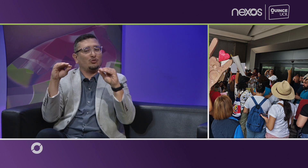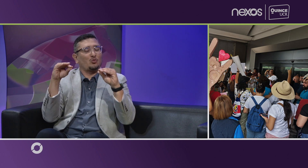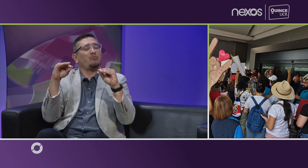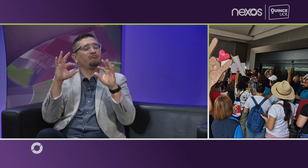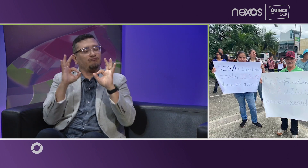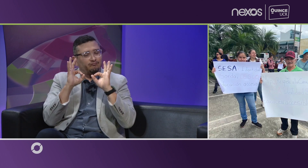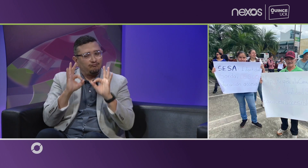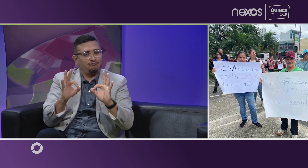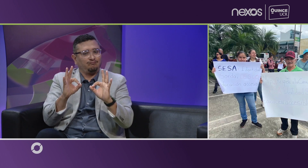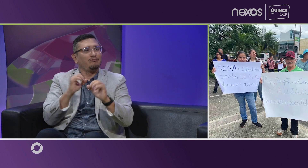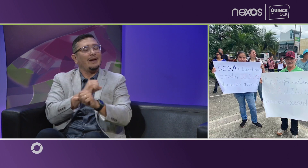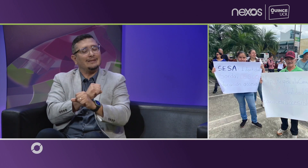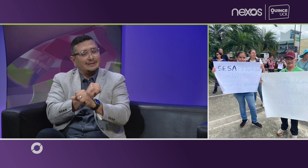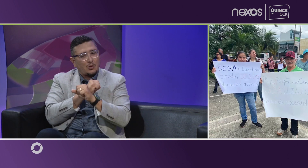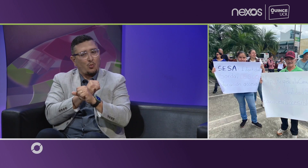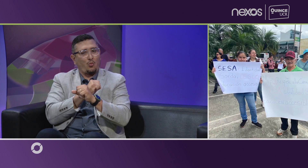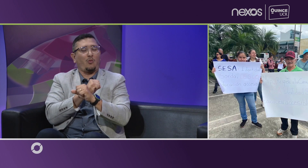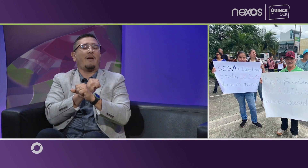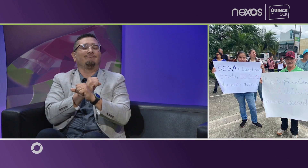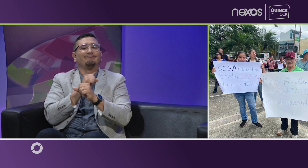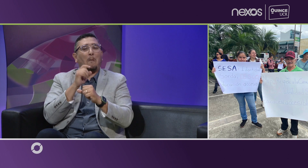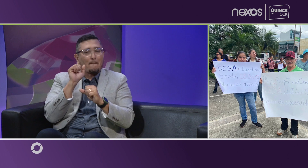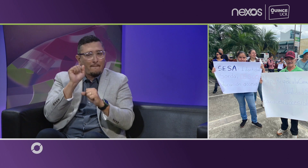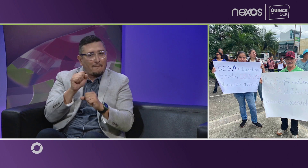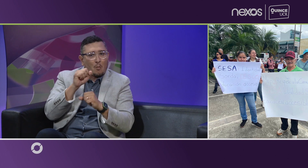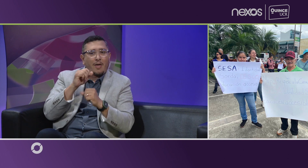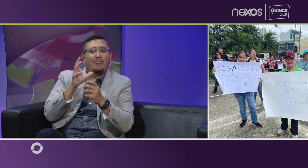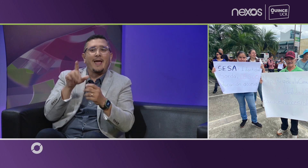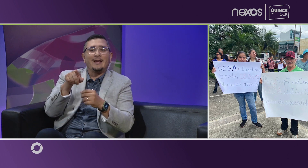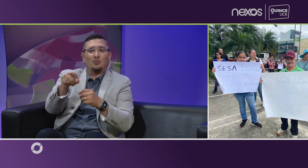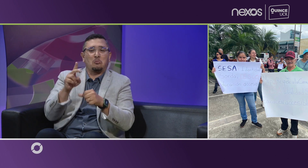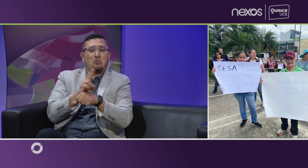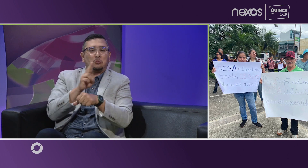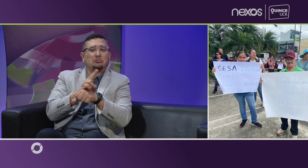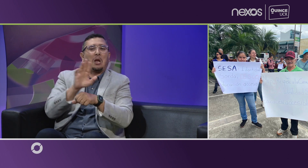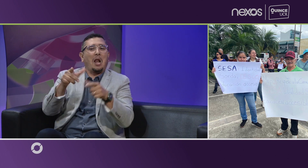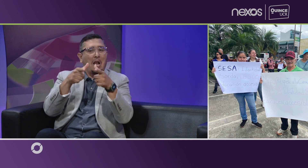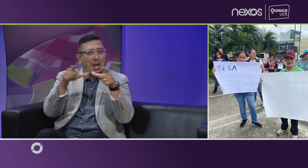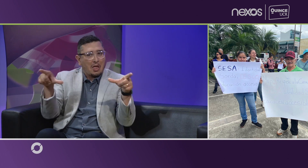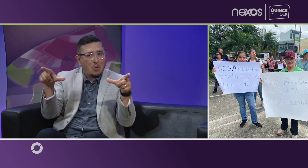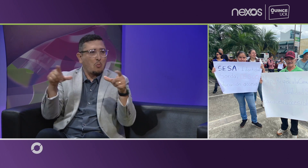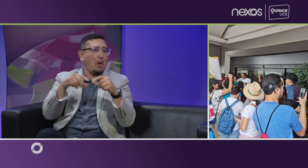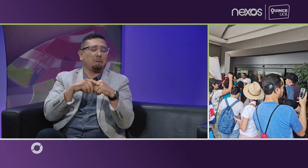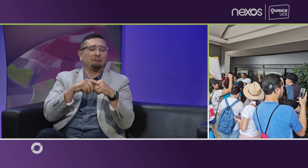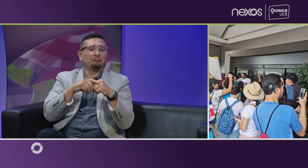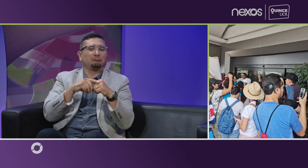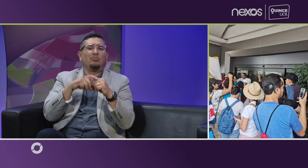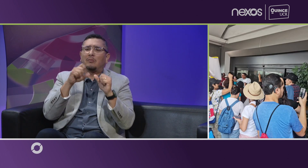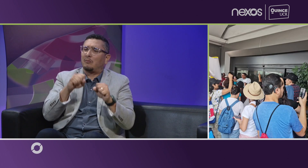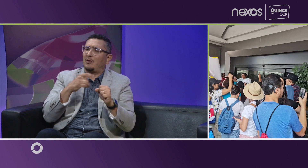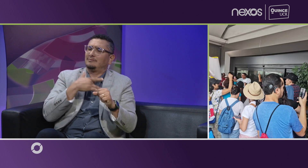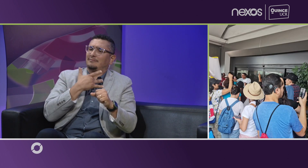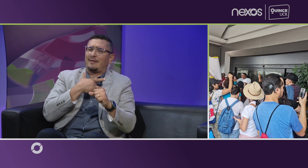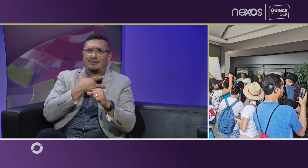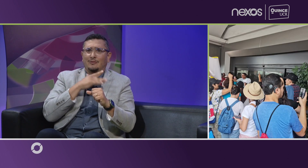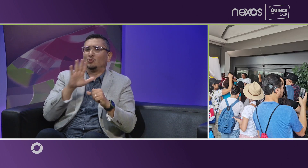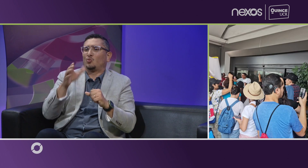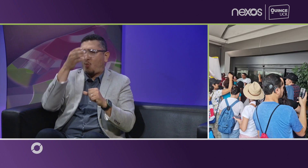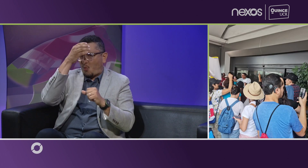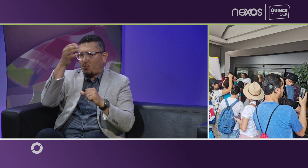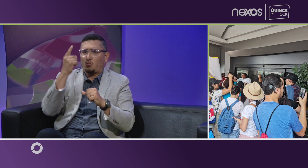sentirse incluidas en el ámbito educativo, a tener seguridad en cuanto al uso de su lengua de